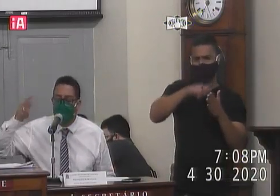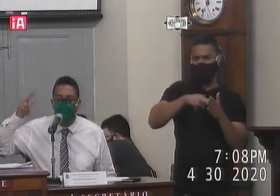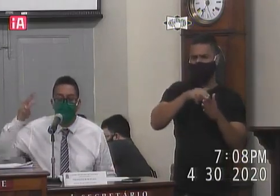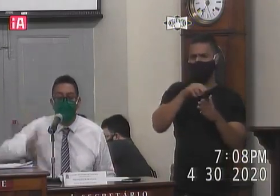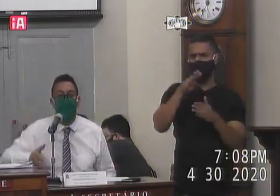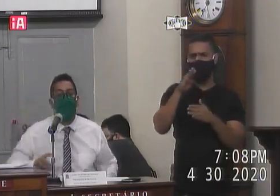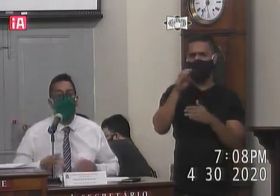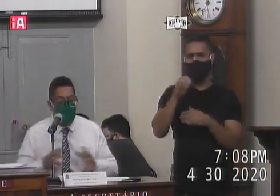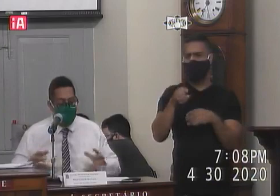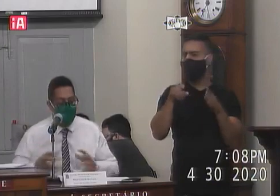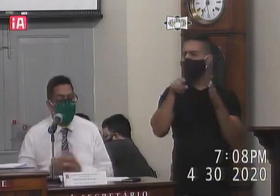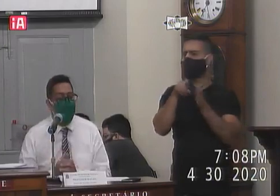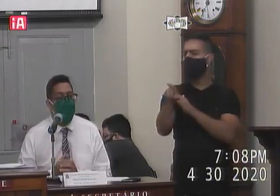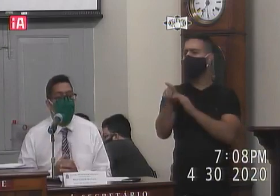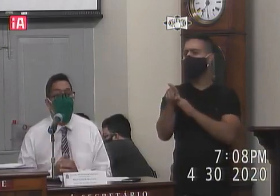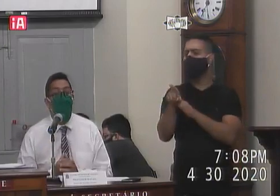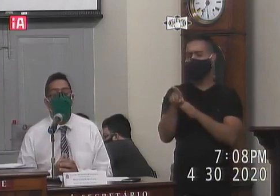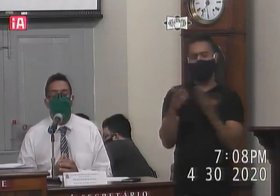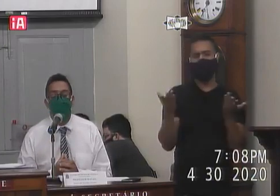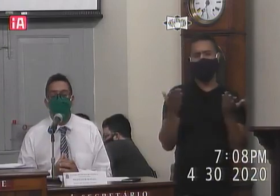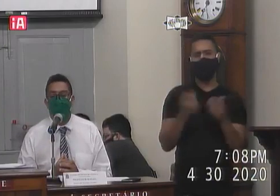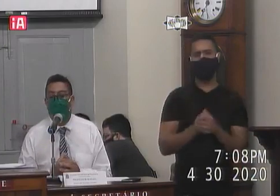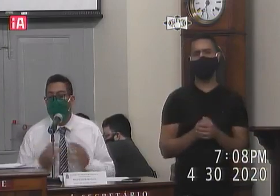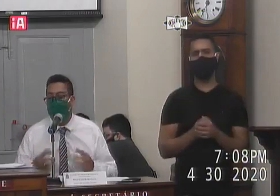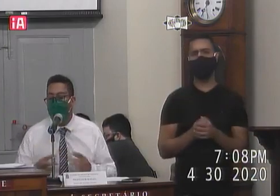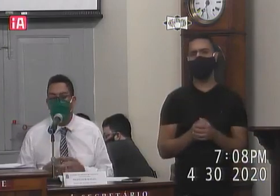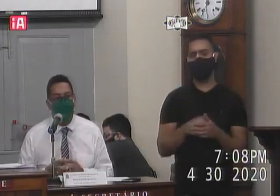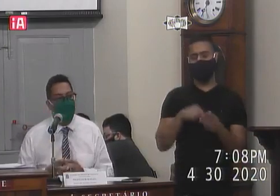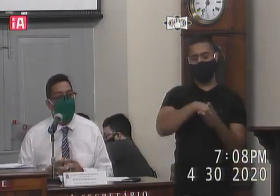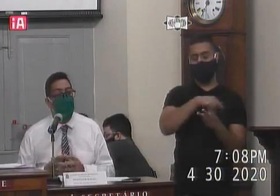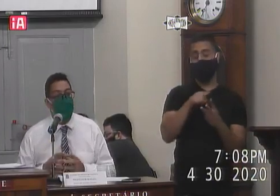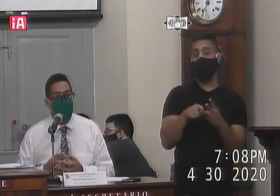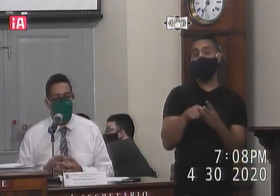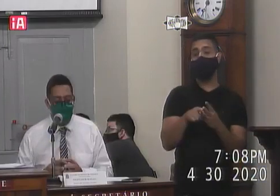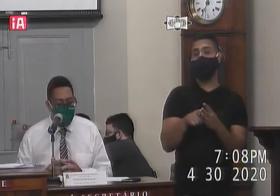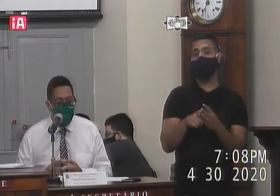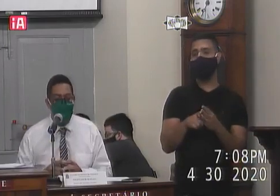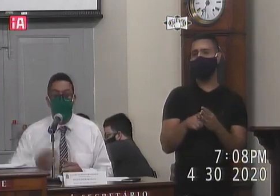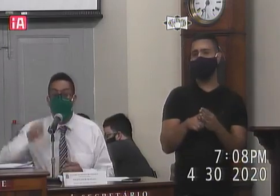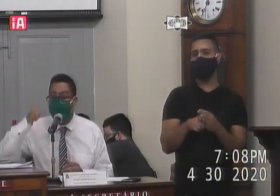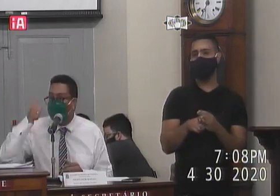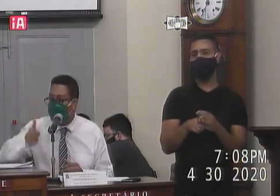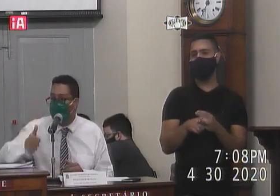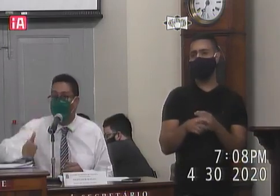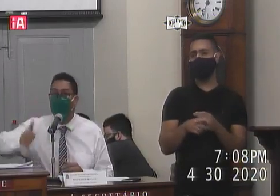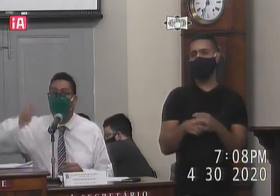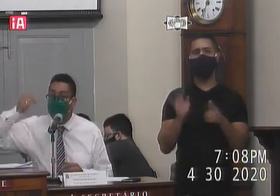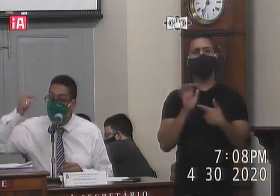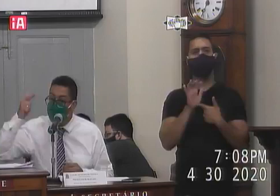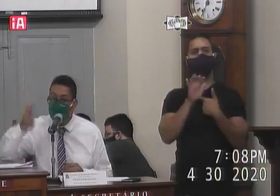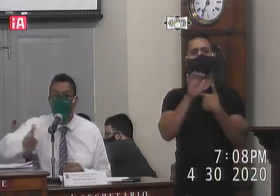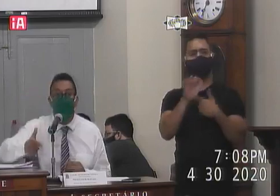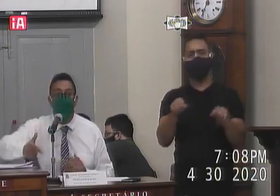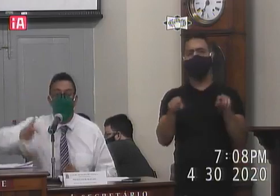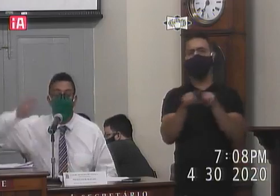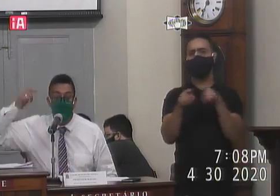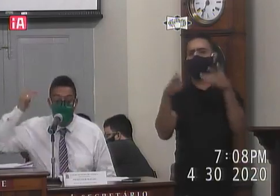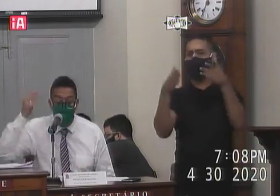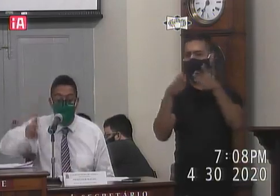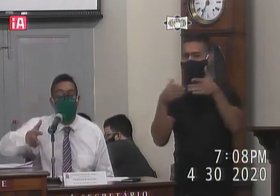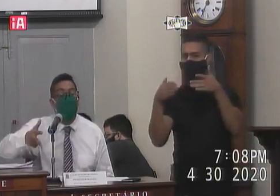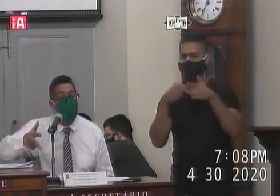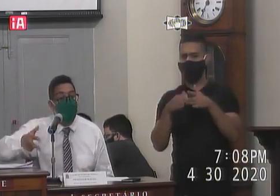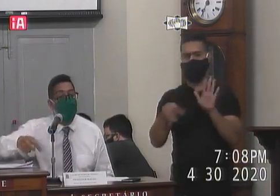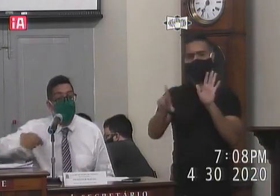oficiais e questionei, graças a Deus, uma das 3 maiores produtividades de indicação, de requerimento,